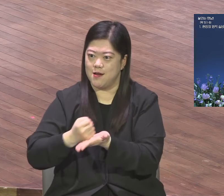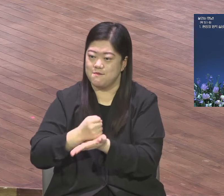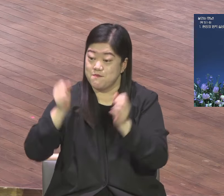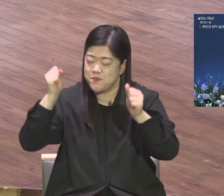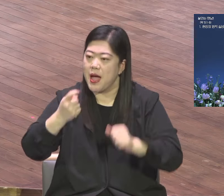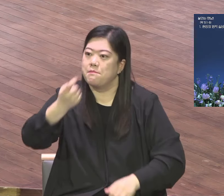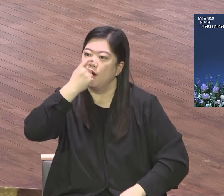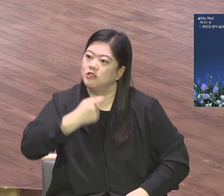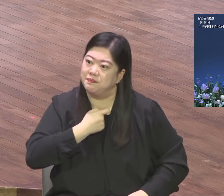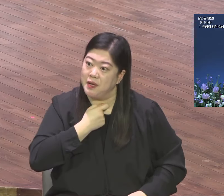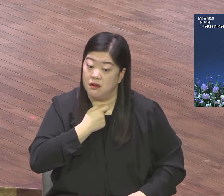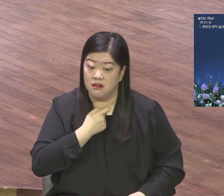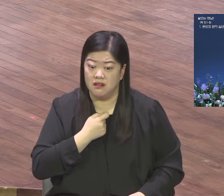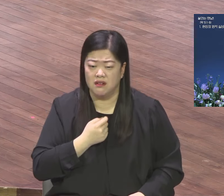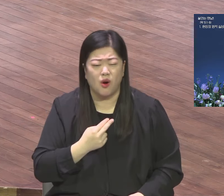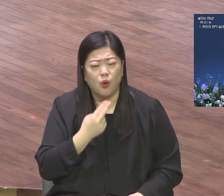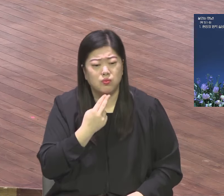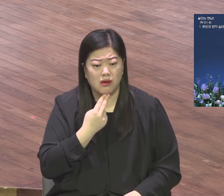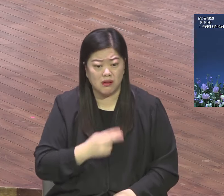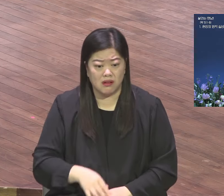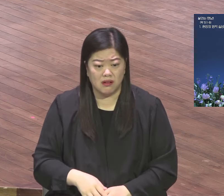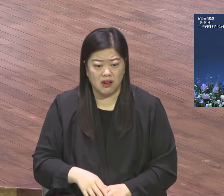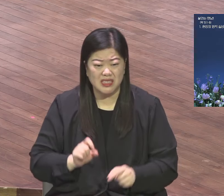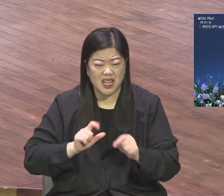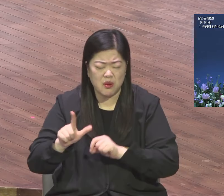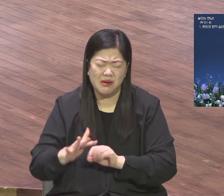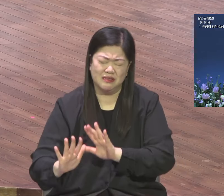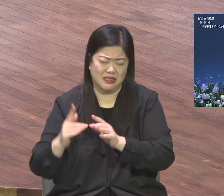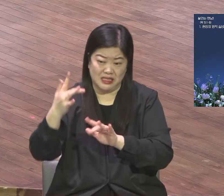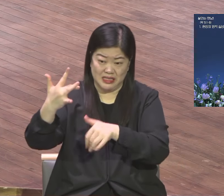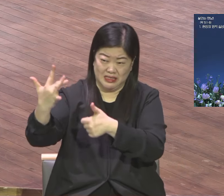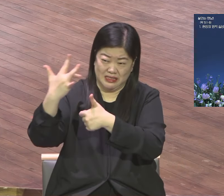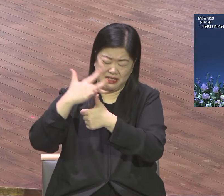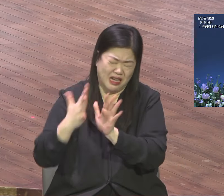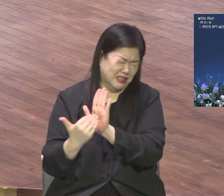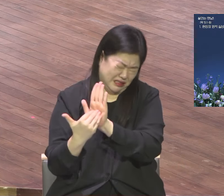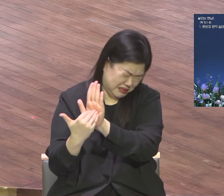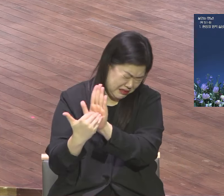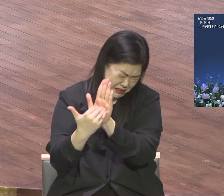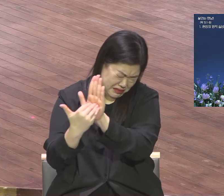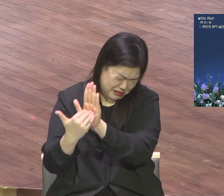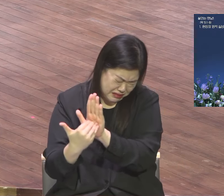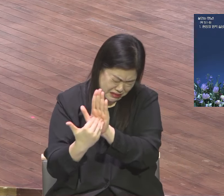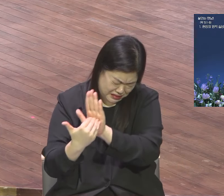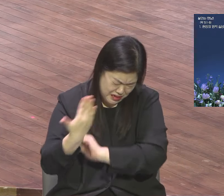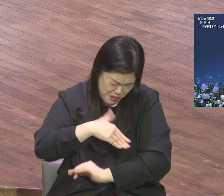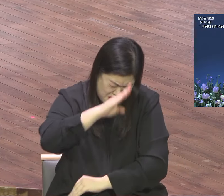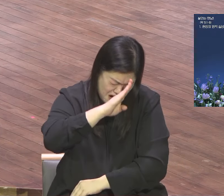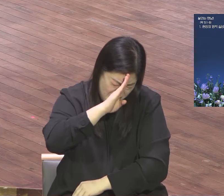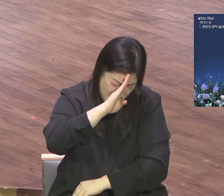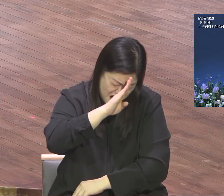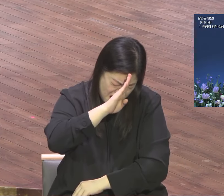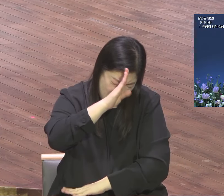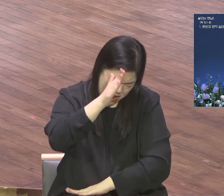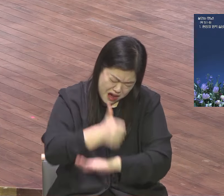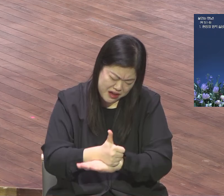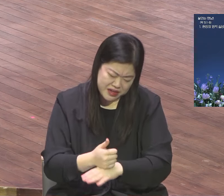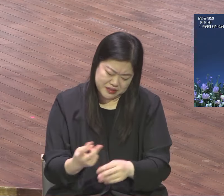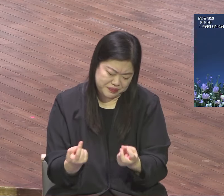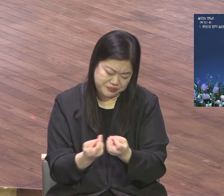어쩔 수 없이 귀신이 들어와서 죽이려고 그러니까 할 수 없이 신내림 받아갖고 귀신 신부름 하는데 새해가